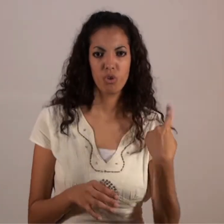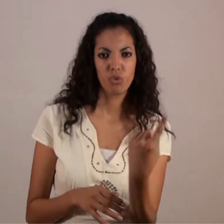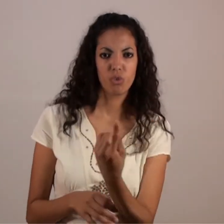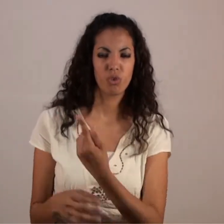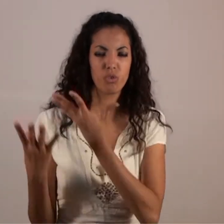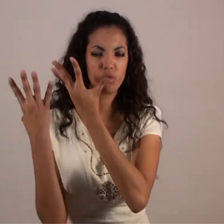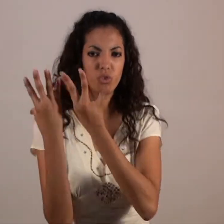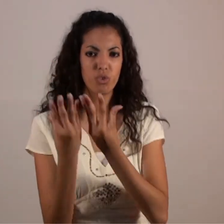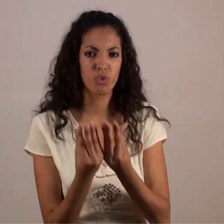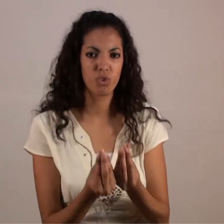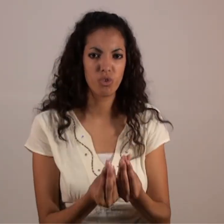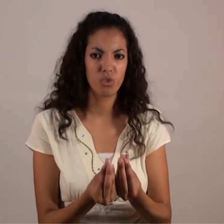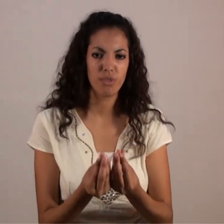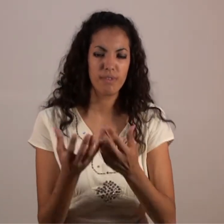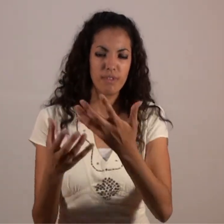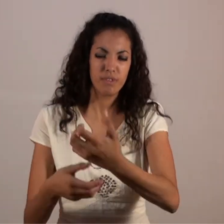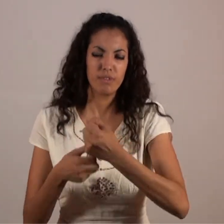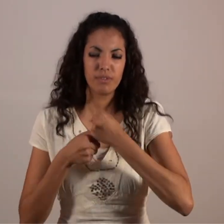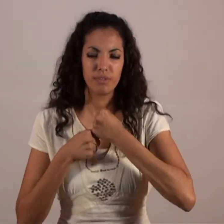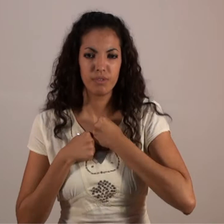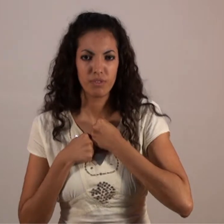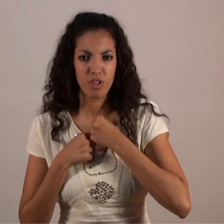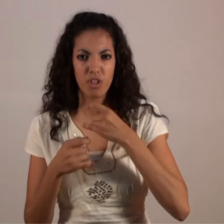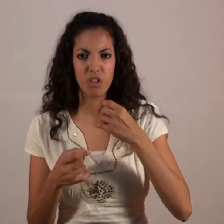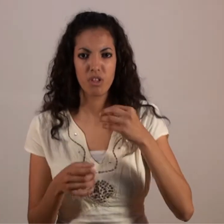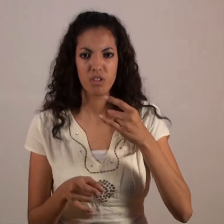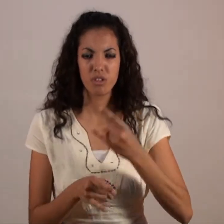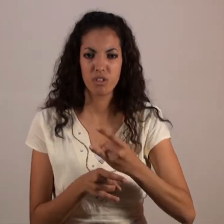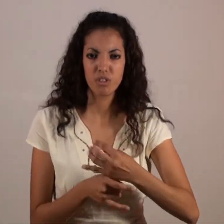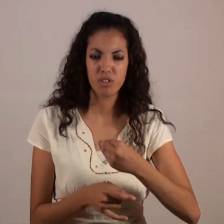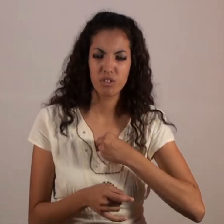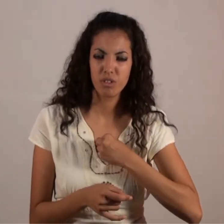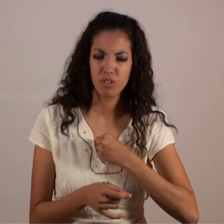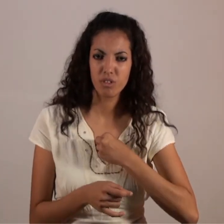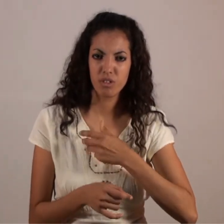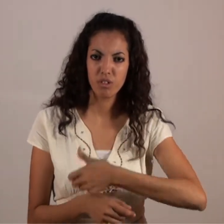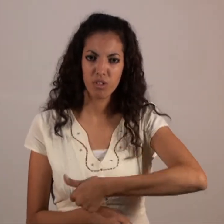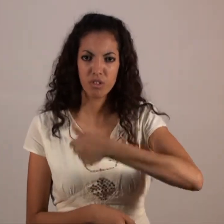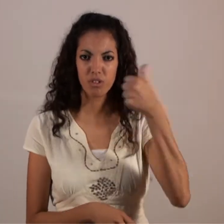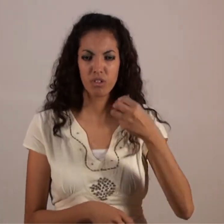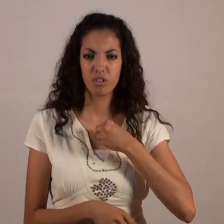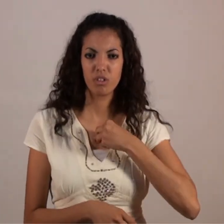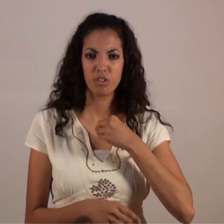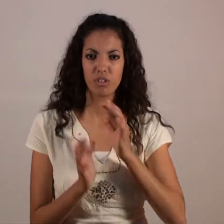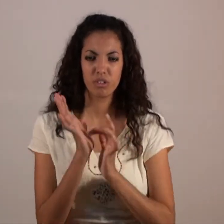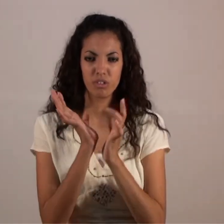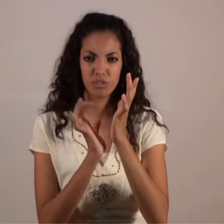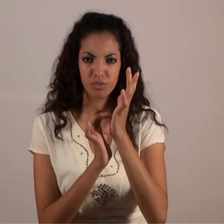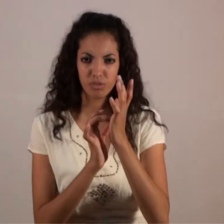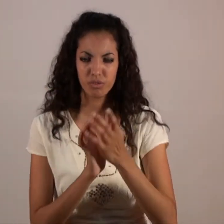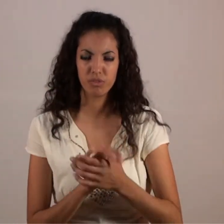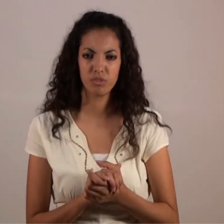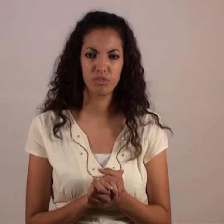si retenemos firme hasta el fin la confianza y el gloriarnos en la esperanza. Y